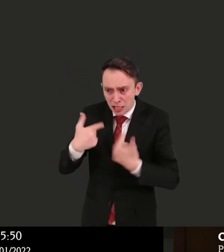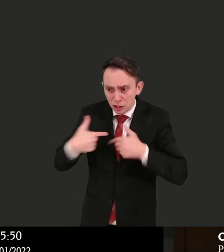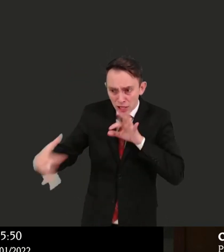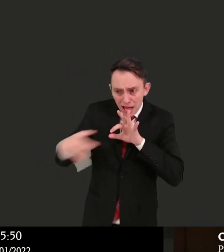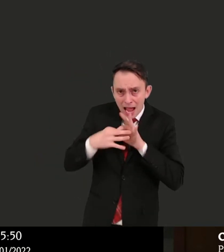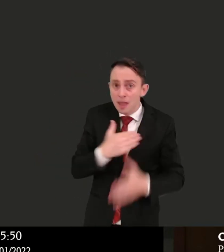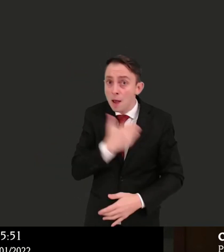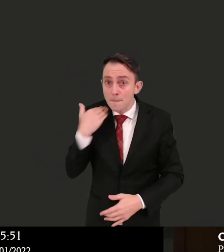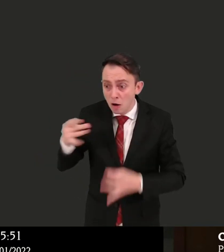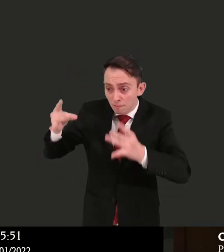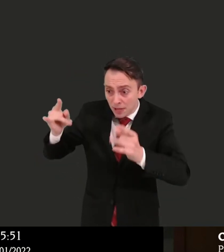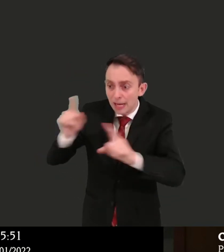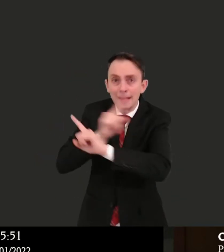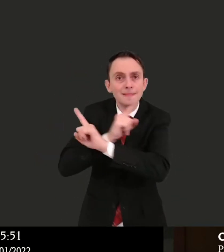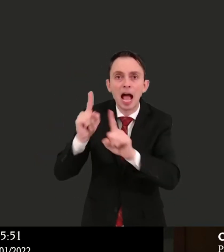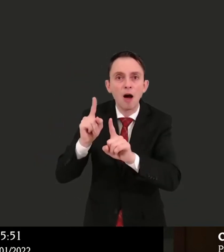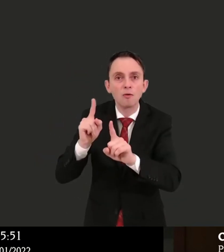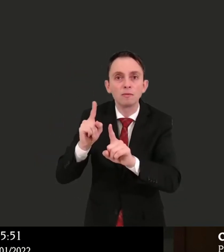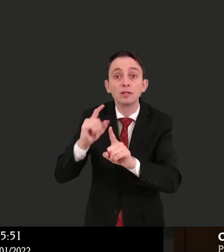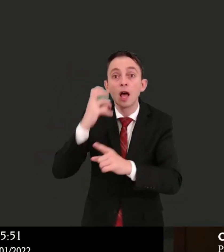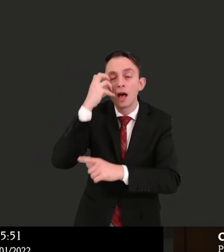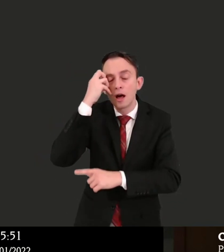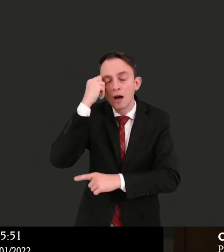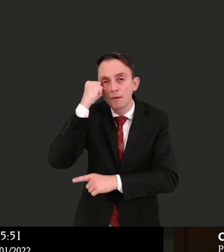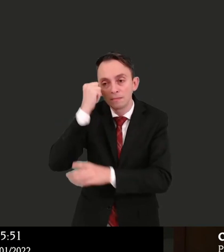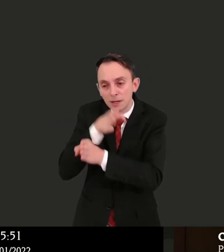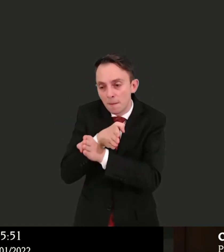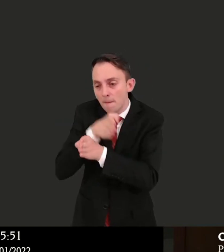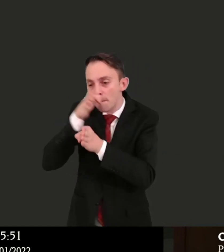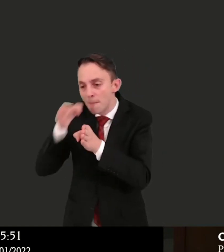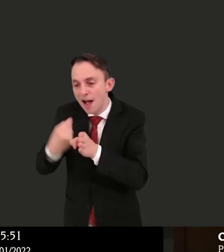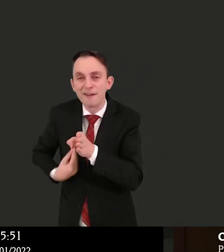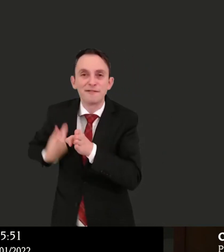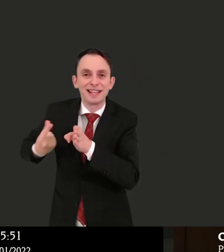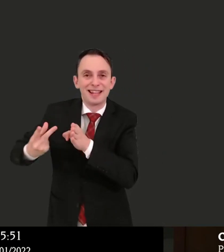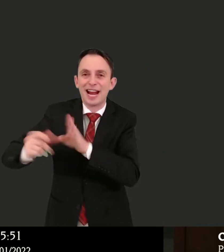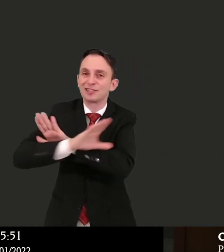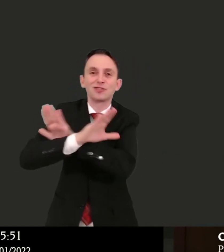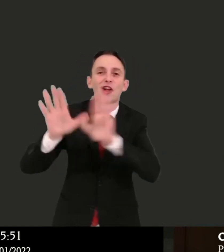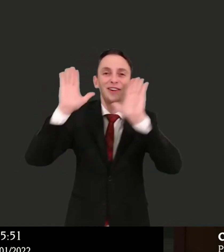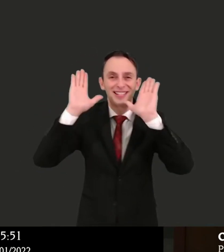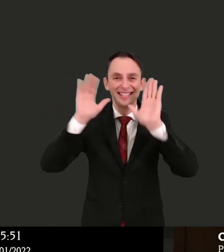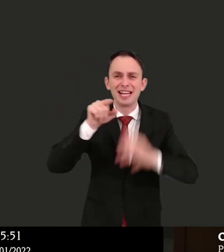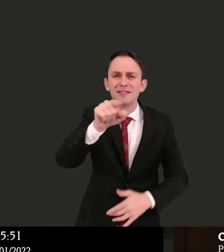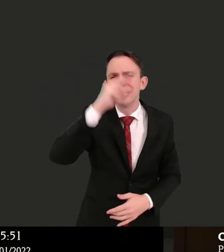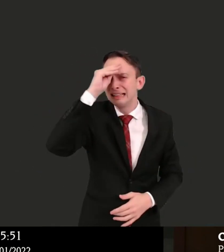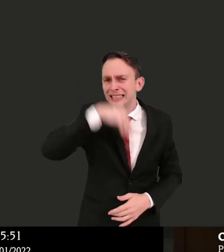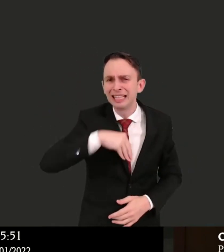para outra vida. Glórias ao Senhor. Não desanime na sua jornada. Não olhe para